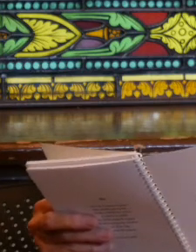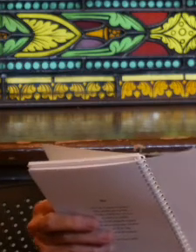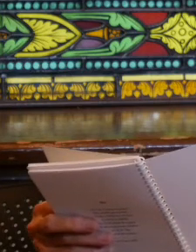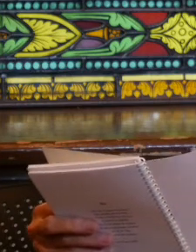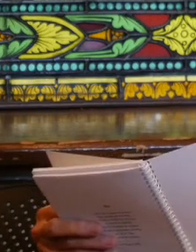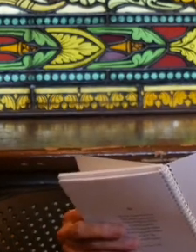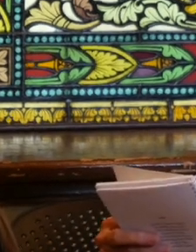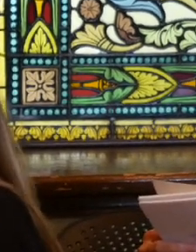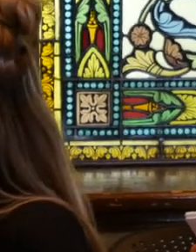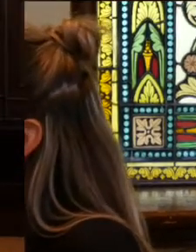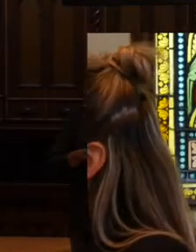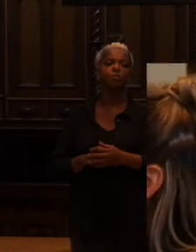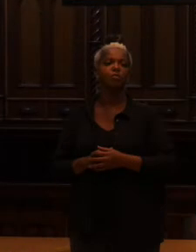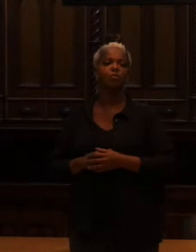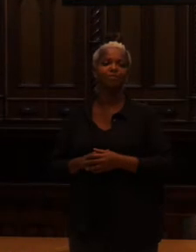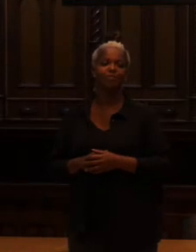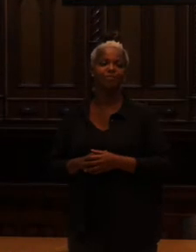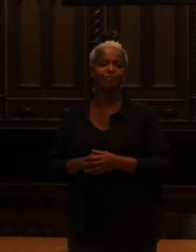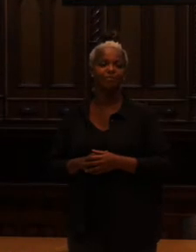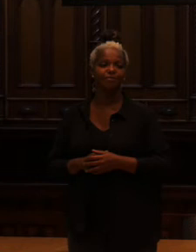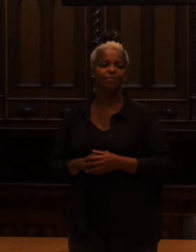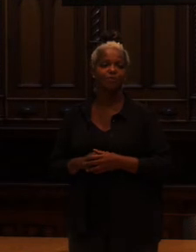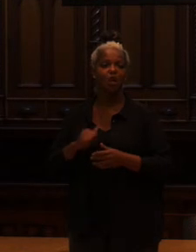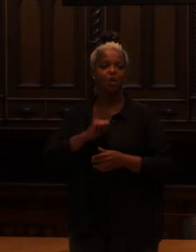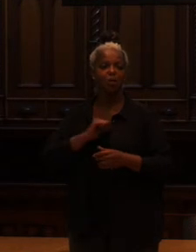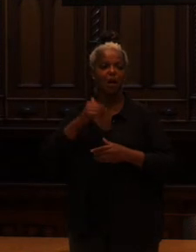Être autonome, avancer dans la vie.